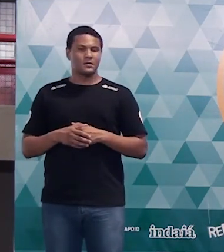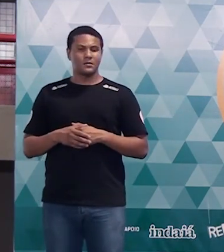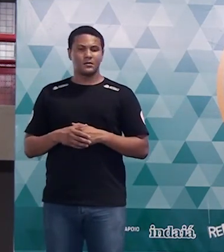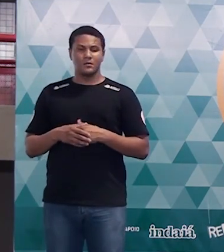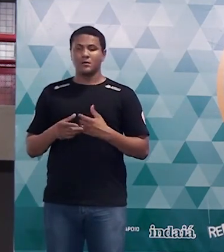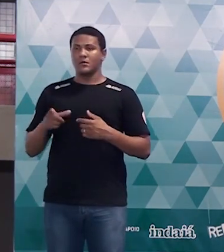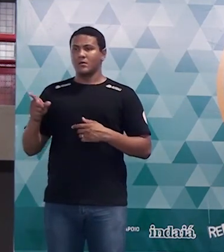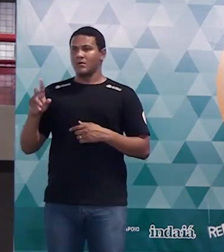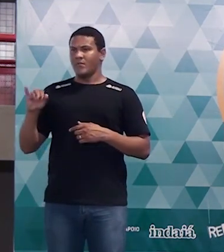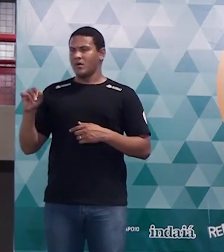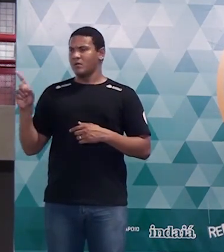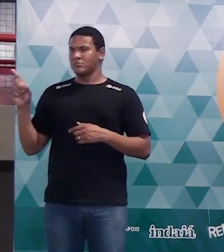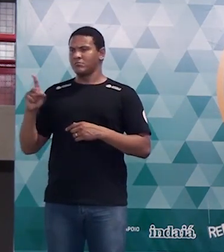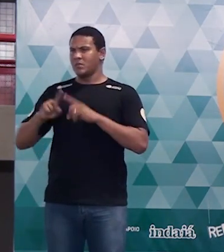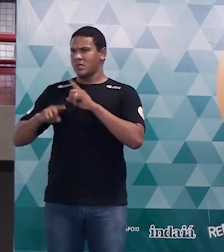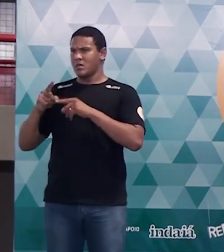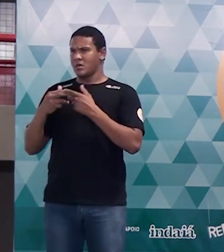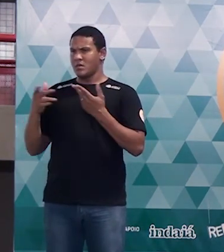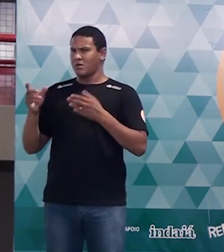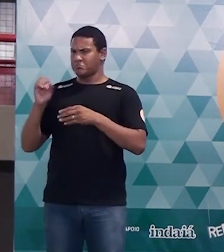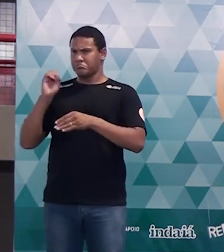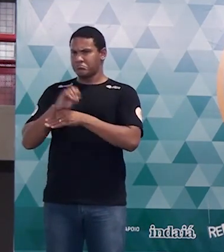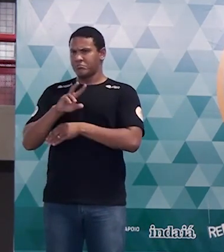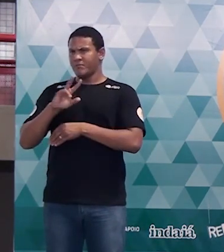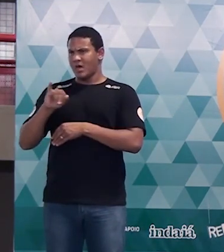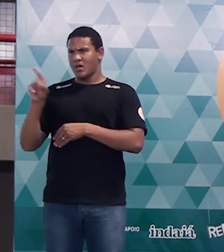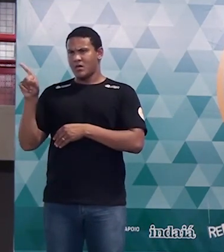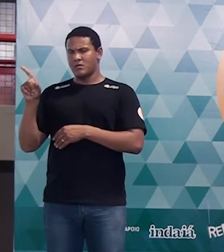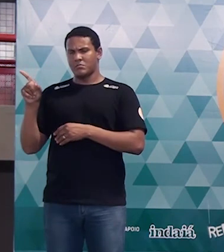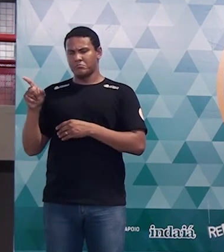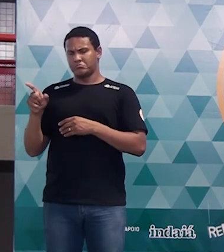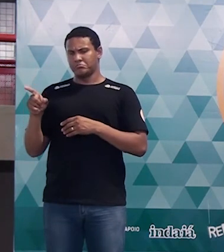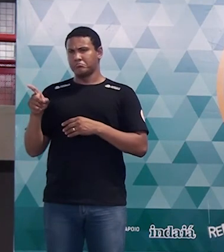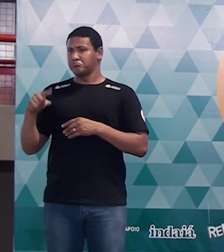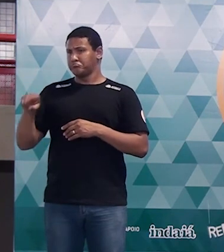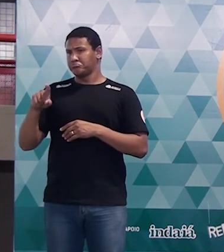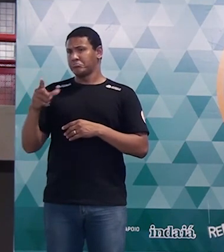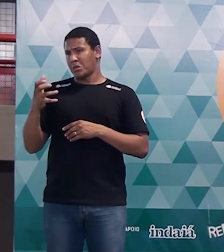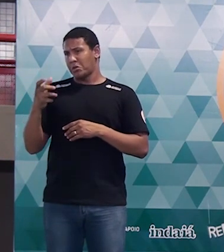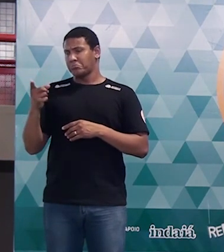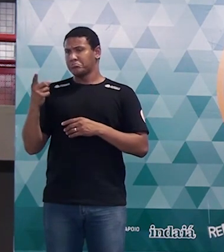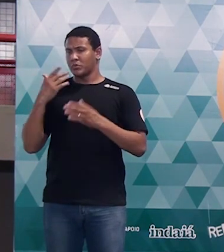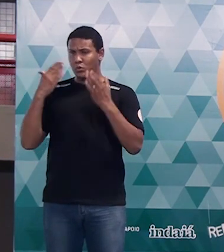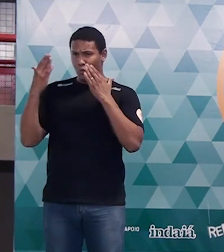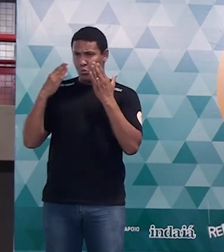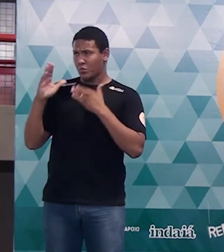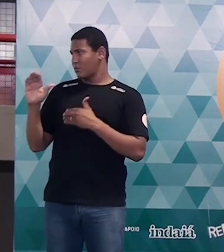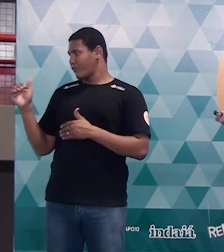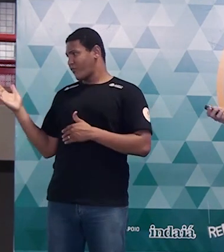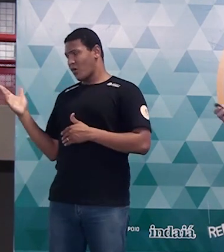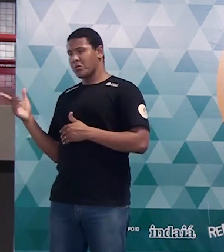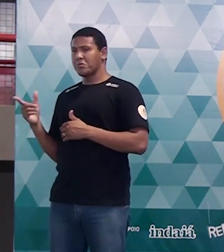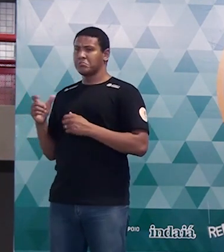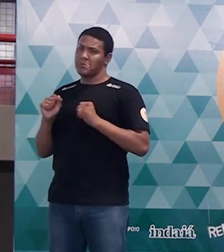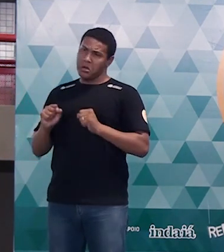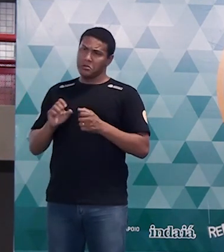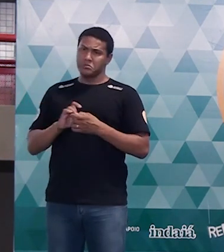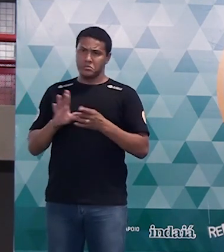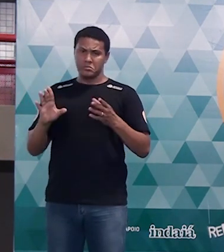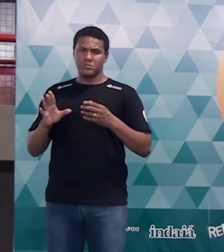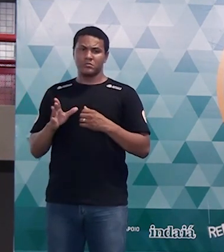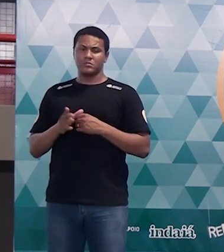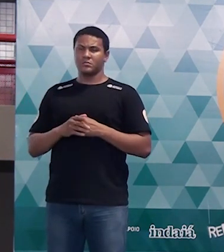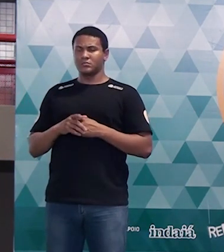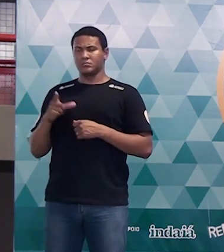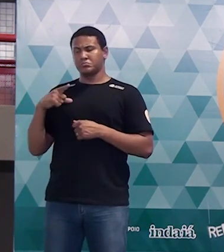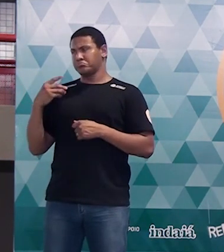esse material vai ficar depois para vocês disponibilizado, né? Quem depois quiser tirar dúvida comigo aqui fora,